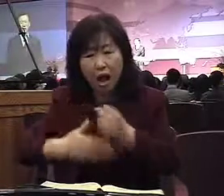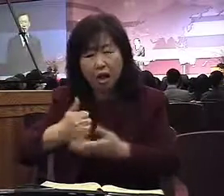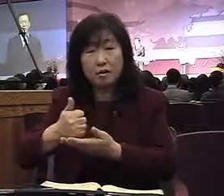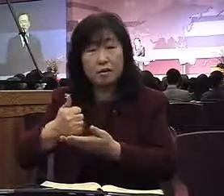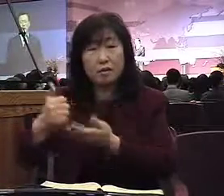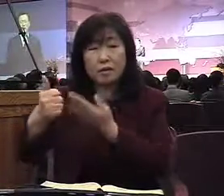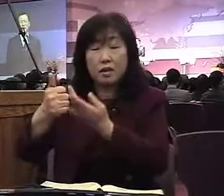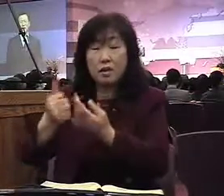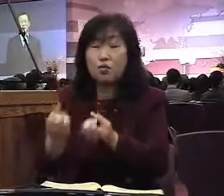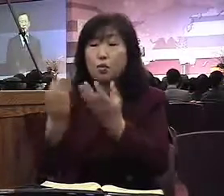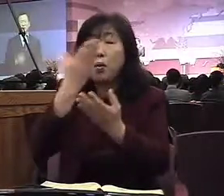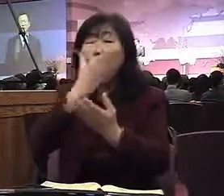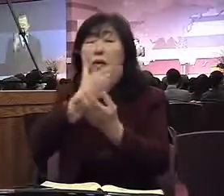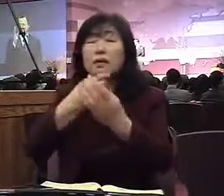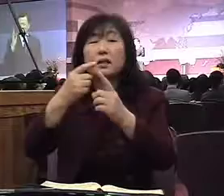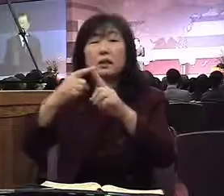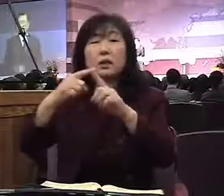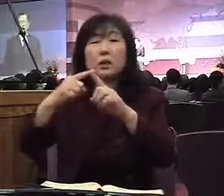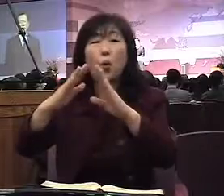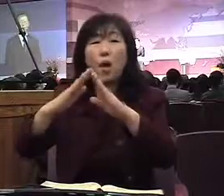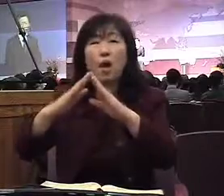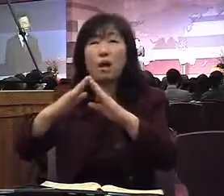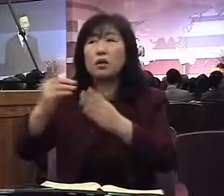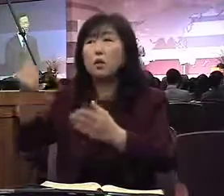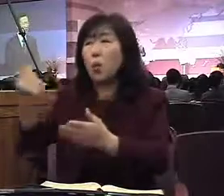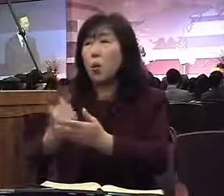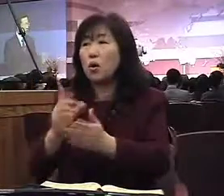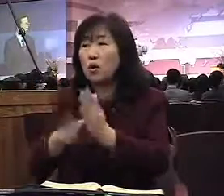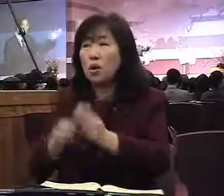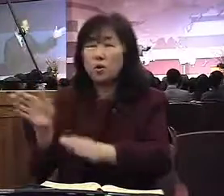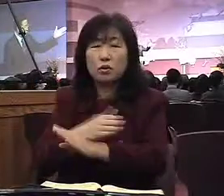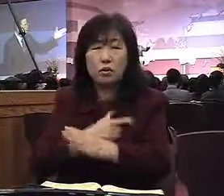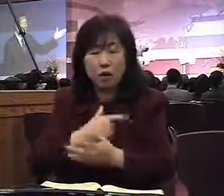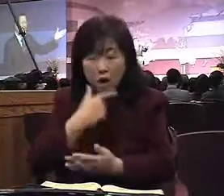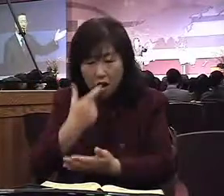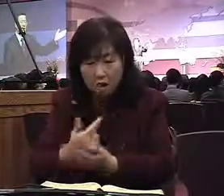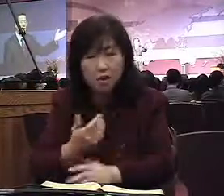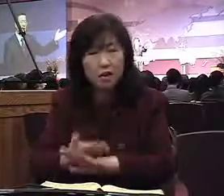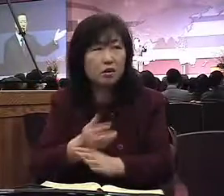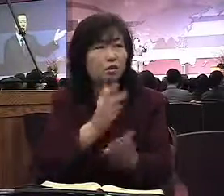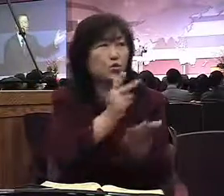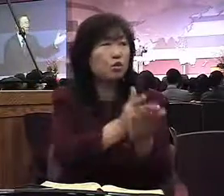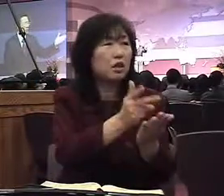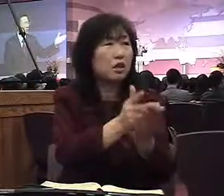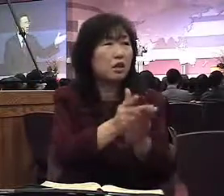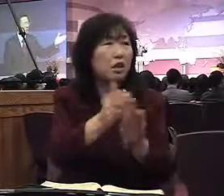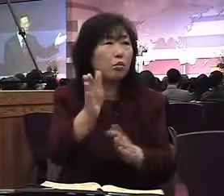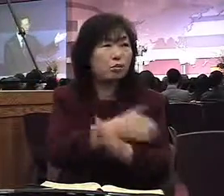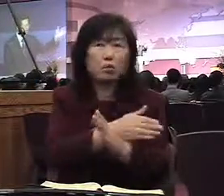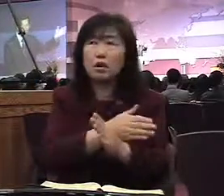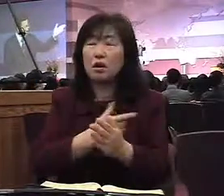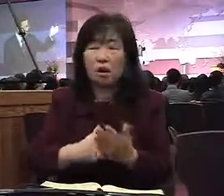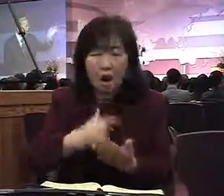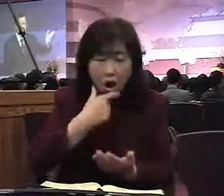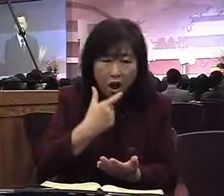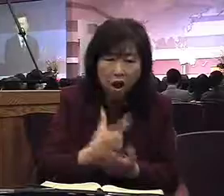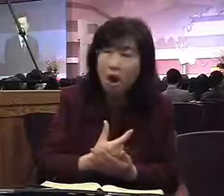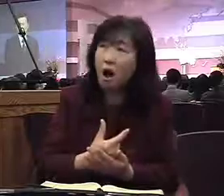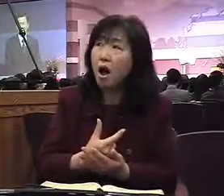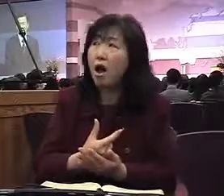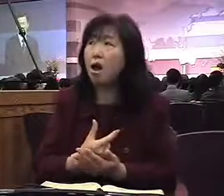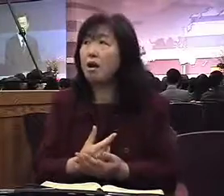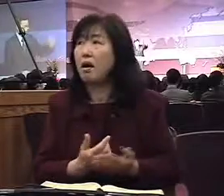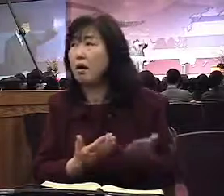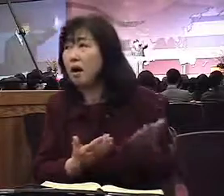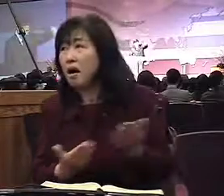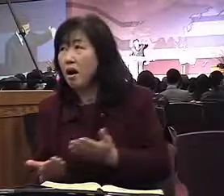교회는요. 벌써 들어올 때부터 벌써 감동이 달라요. 들어오는 주차장에서부터 벌써 감동받죠. 주차장